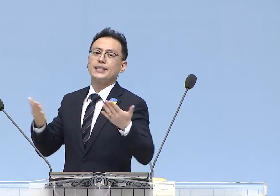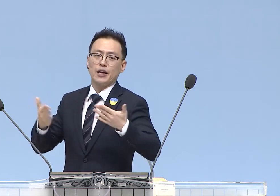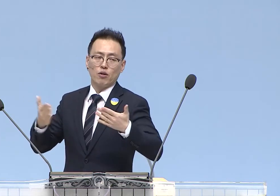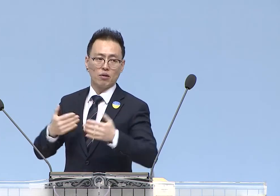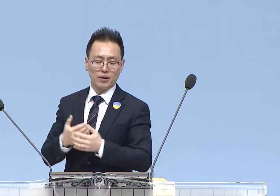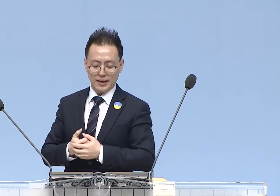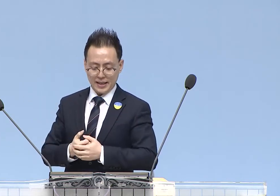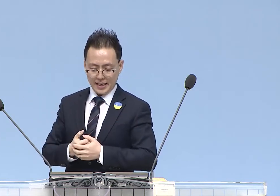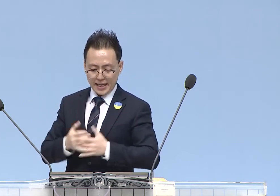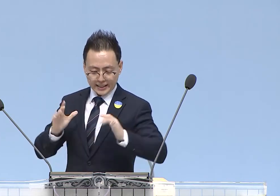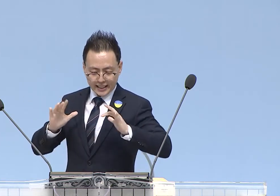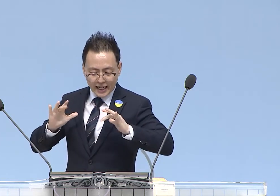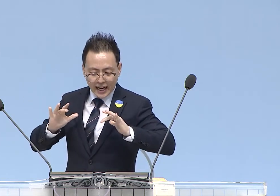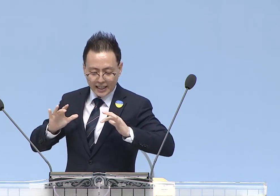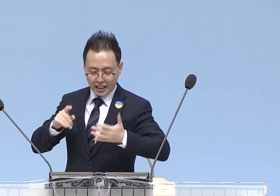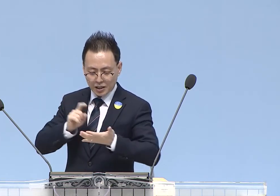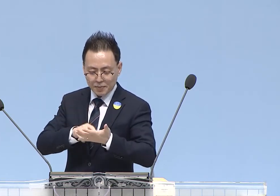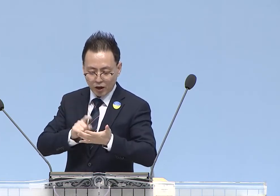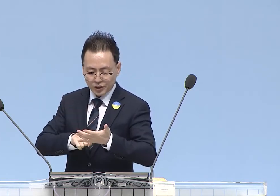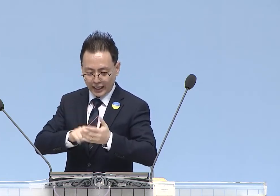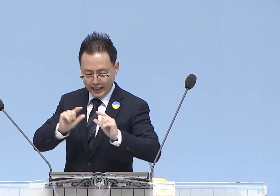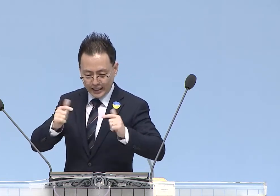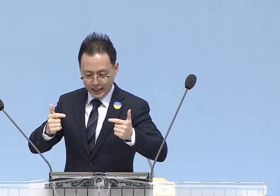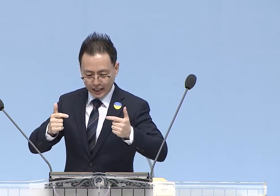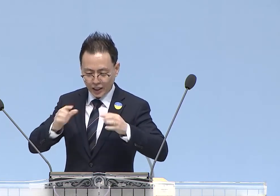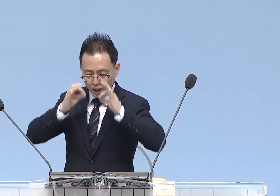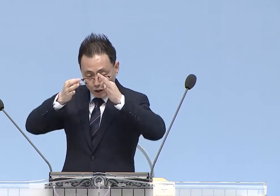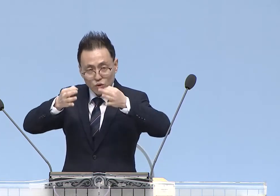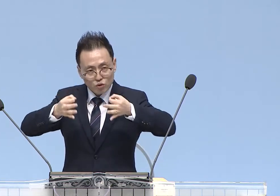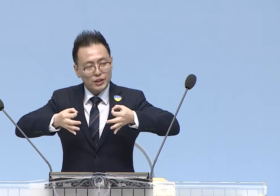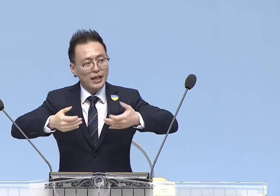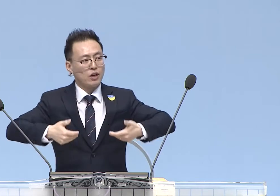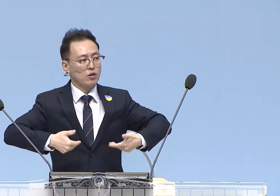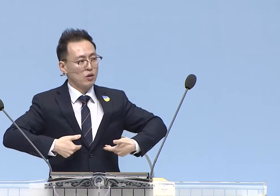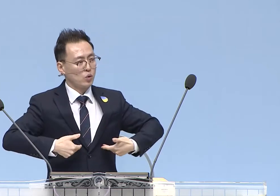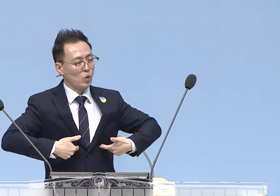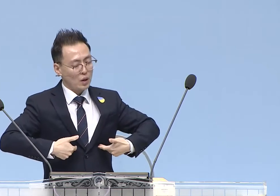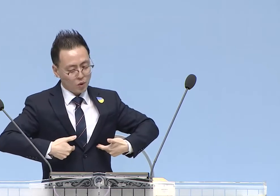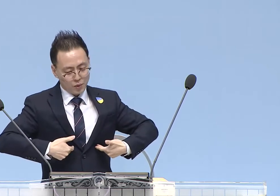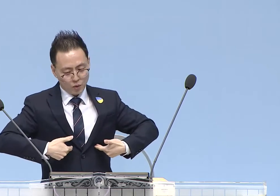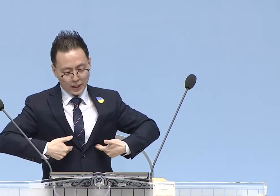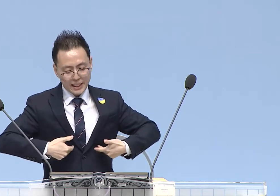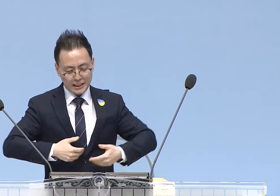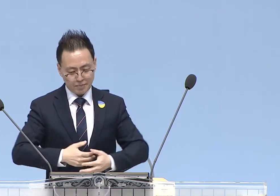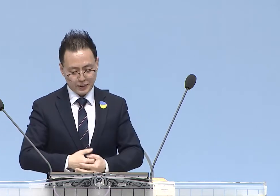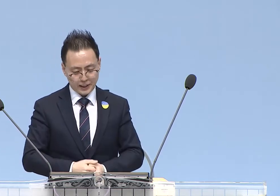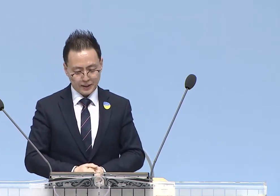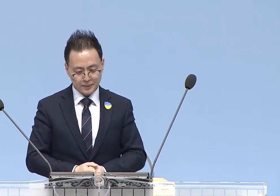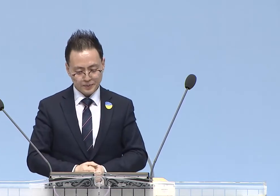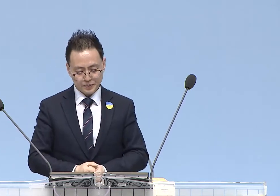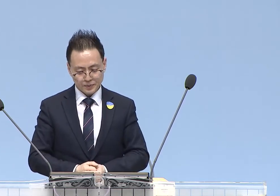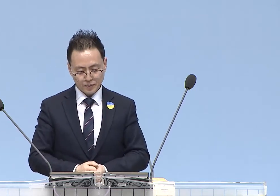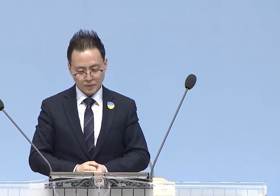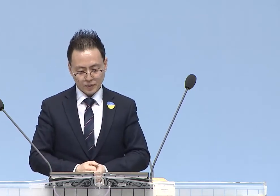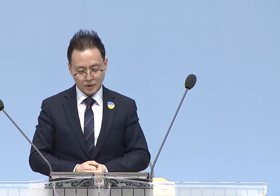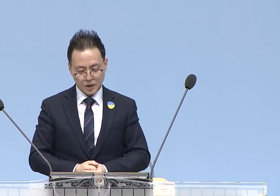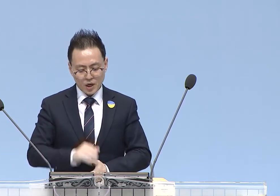사역 자랑하기에 급급한 것은 아닌지 우리 사역을 돌아볼 필요가 있습니다.